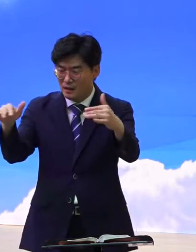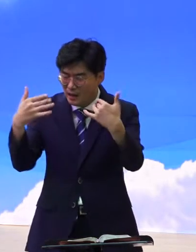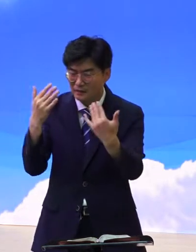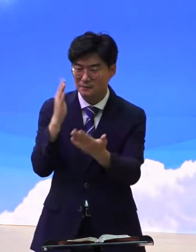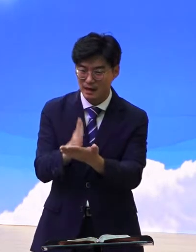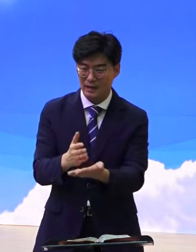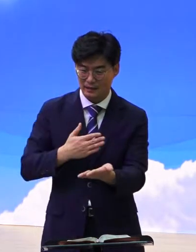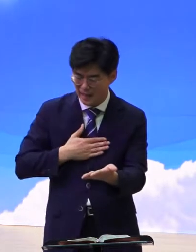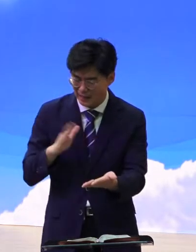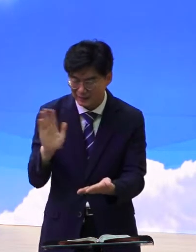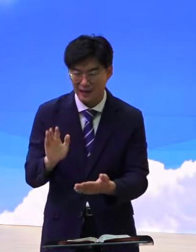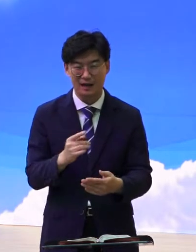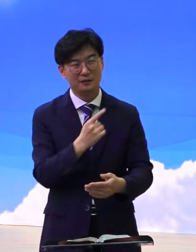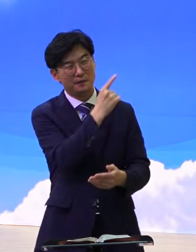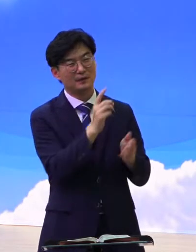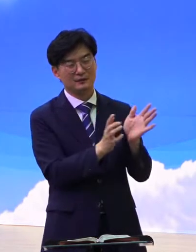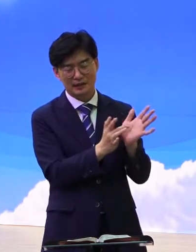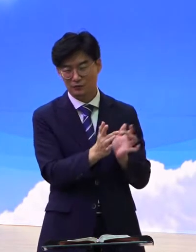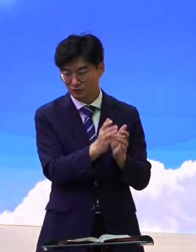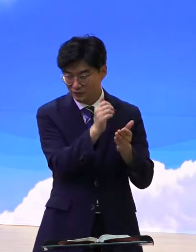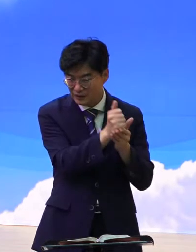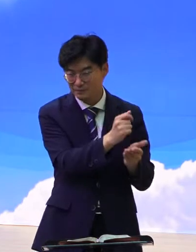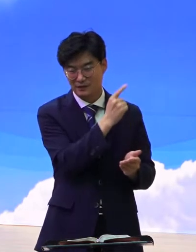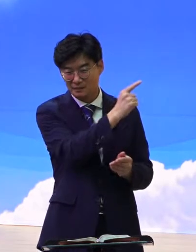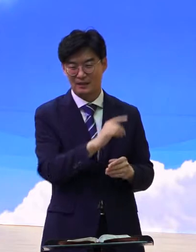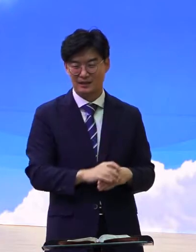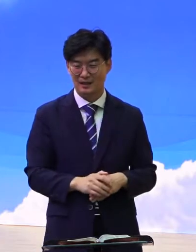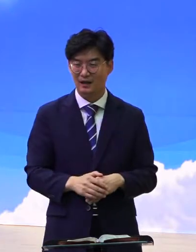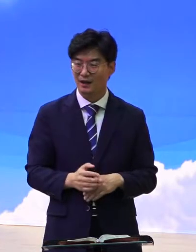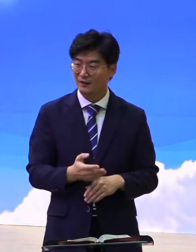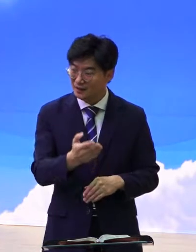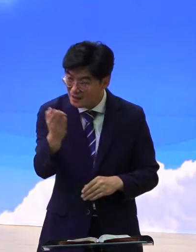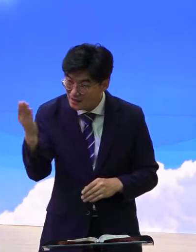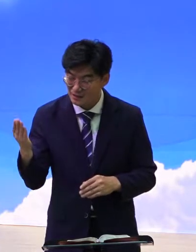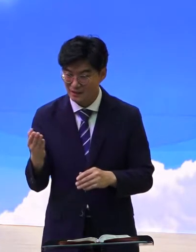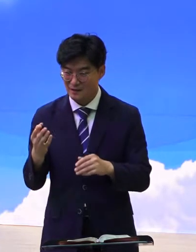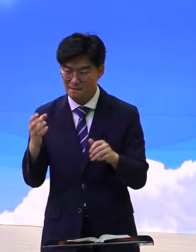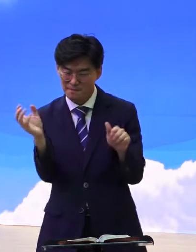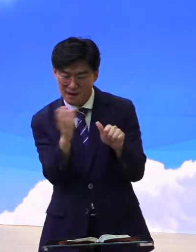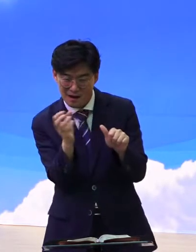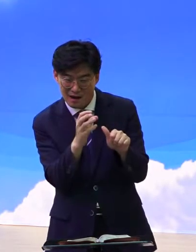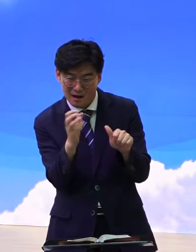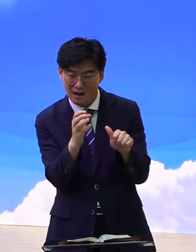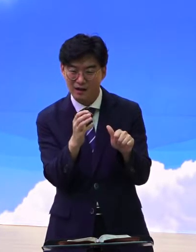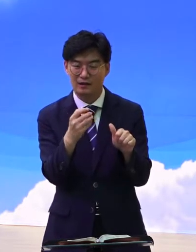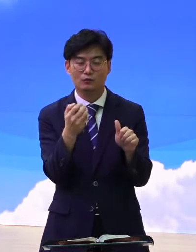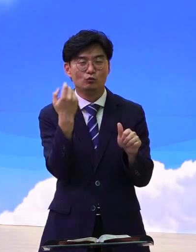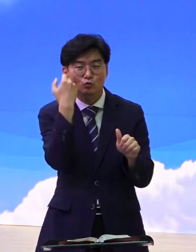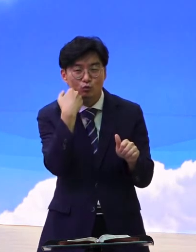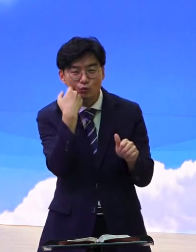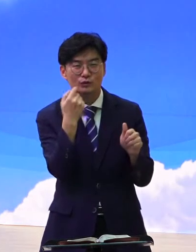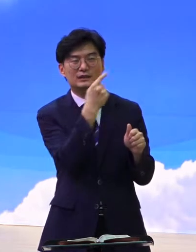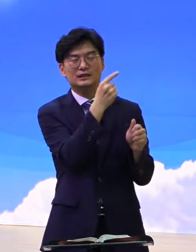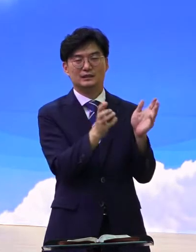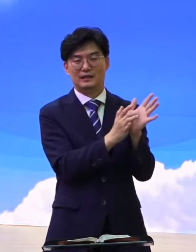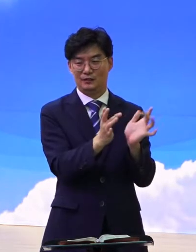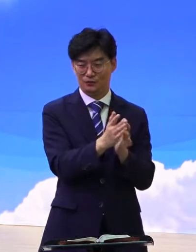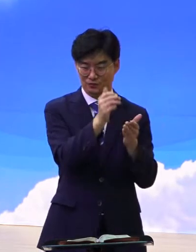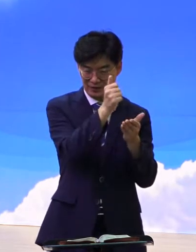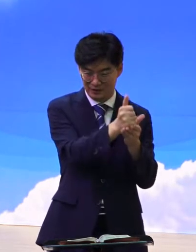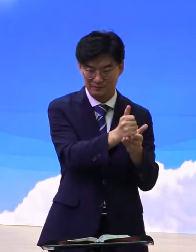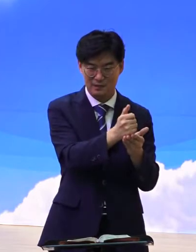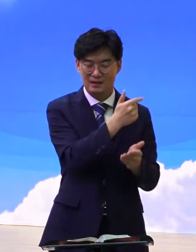너희가 십자가에 죽인 생명의 주 예수께서 다시 살아나셨다라고 이야기했습니다. 그 예수님께서